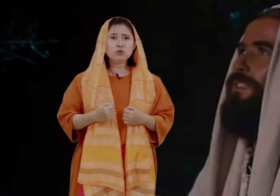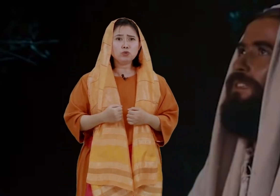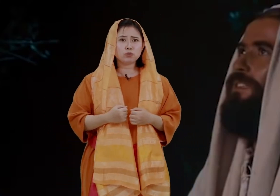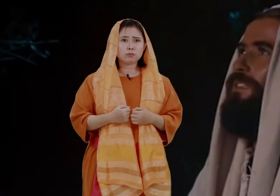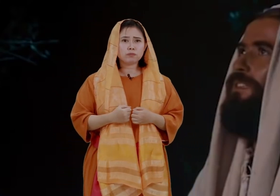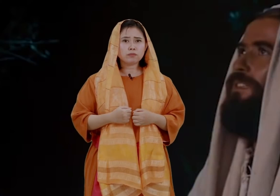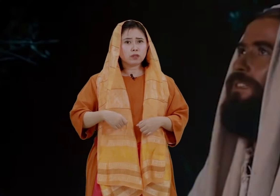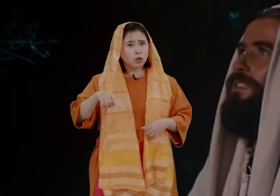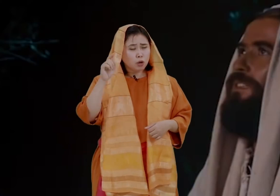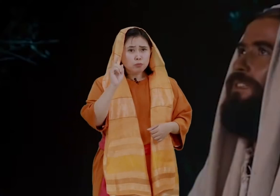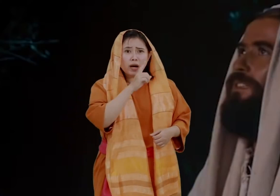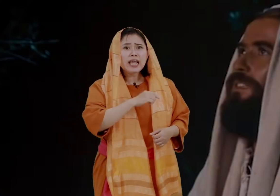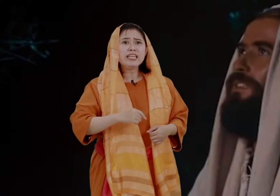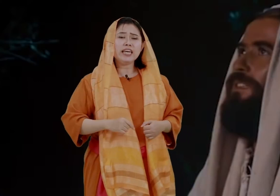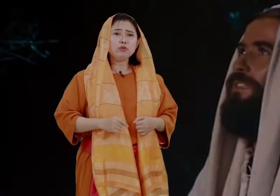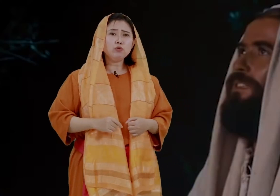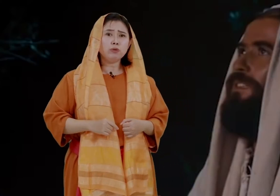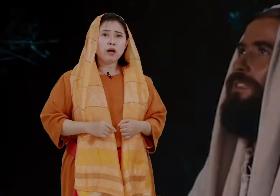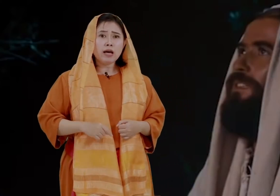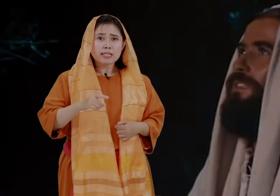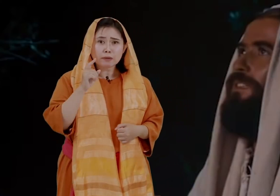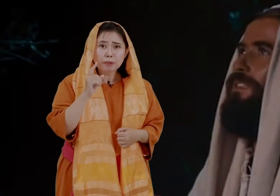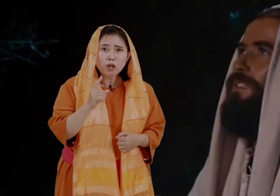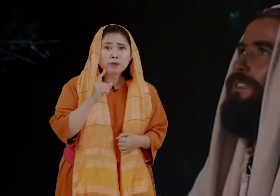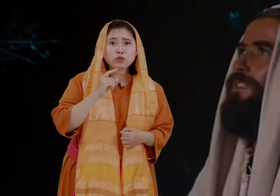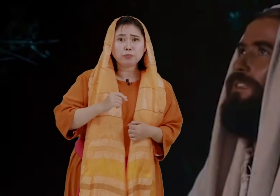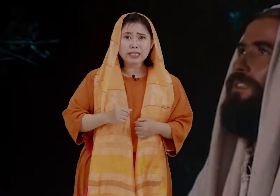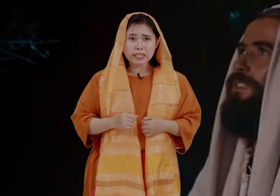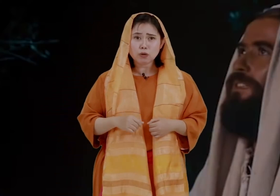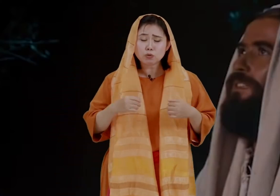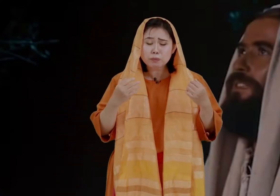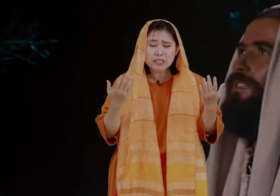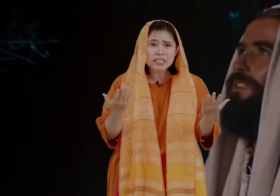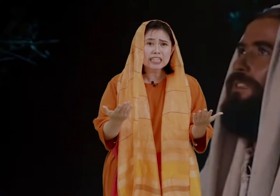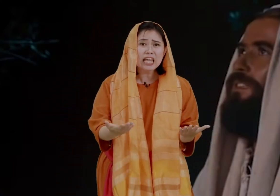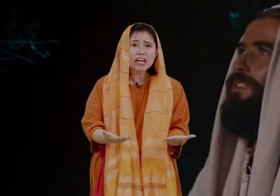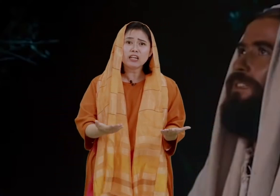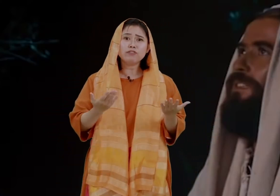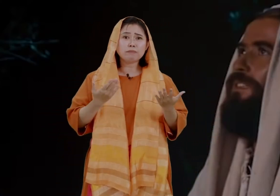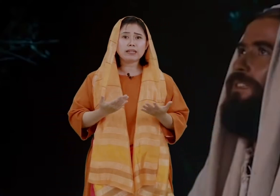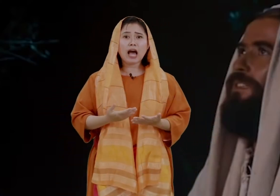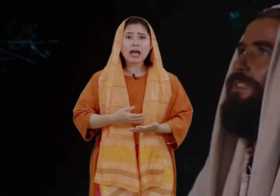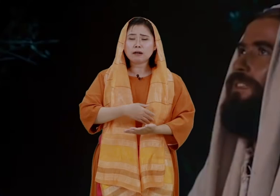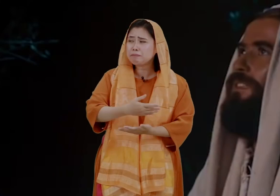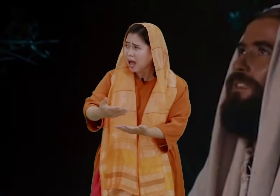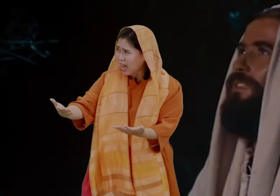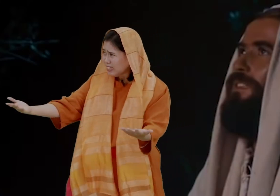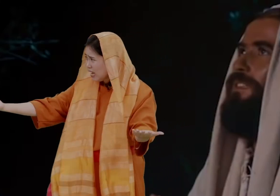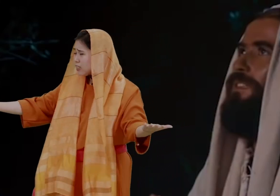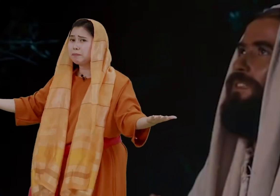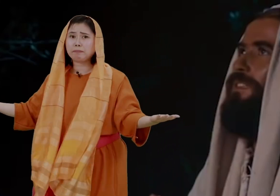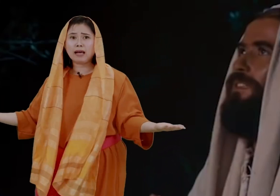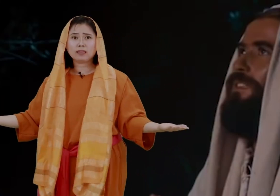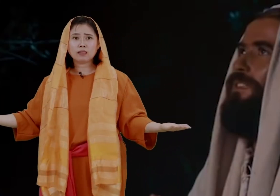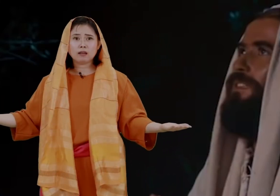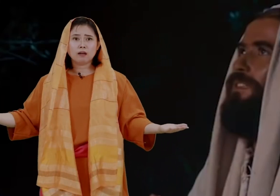kepada Yesus. Bukan hanya itu, sebelum Yesus pergi untuk menceritakan firman Allah ke